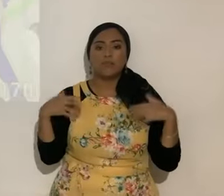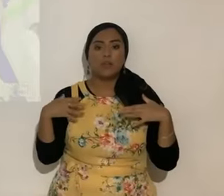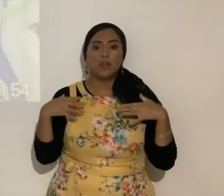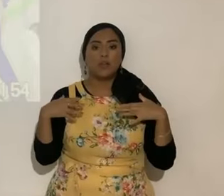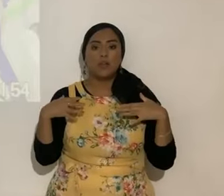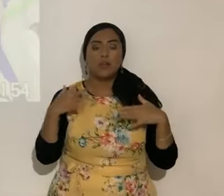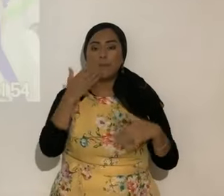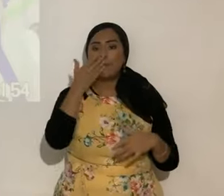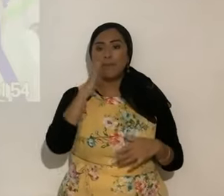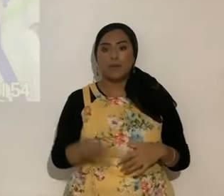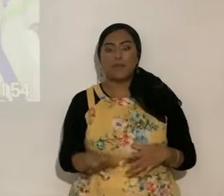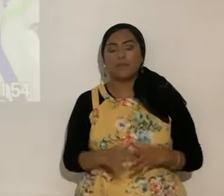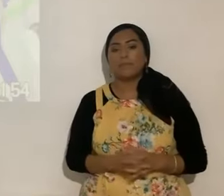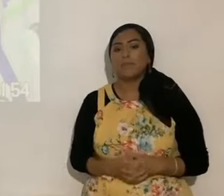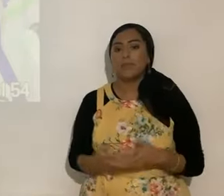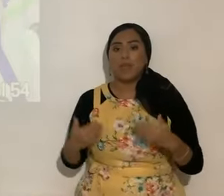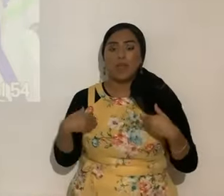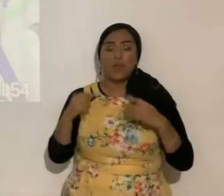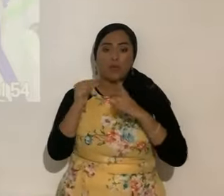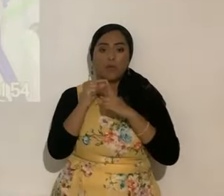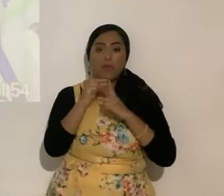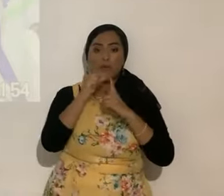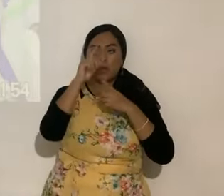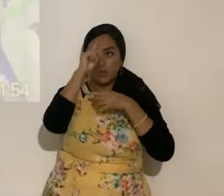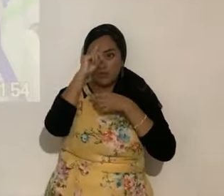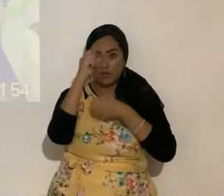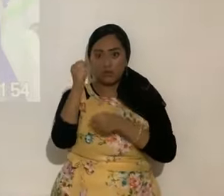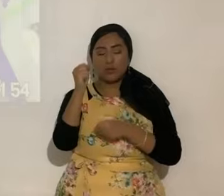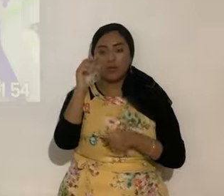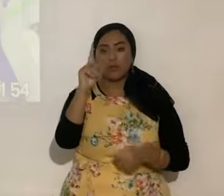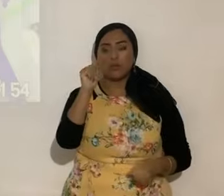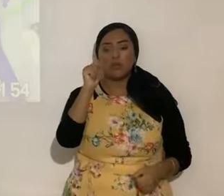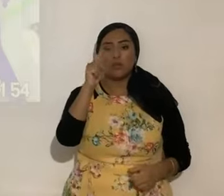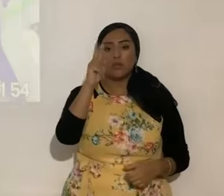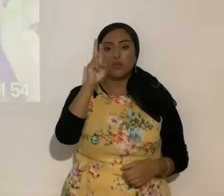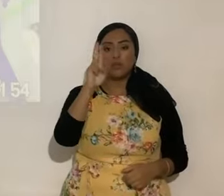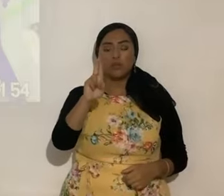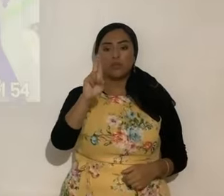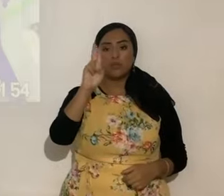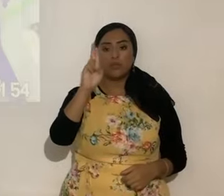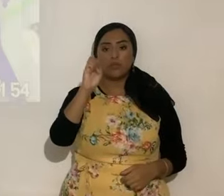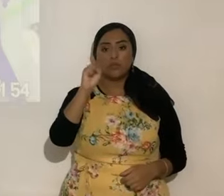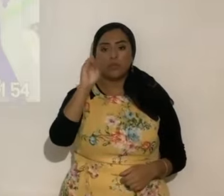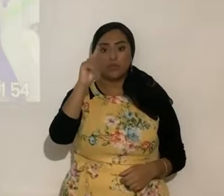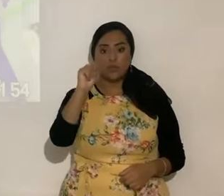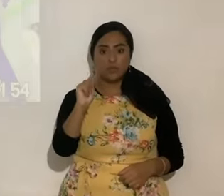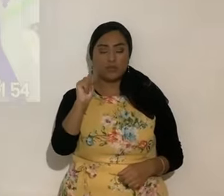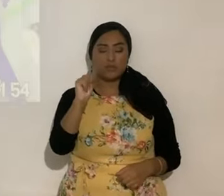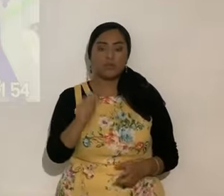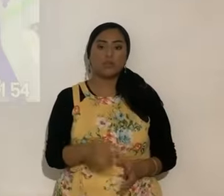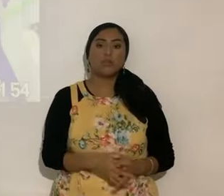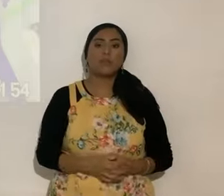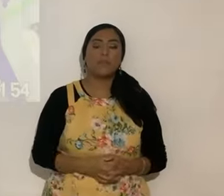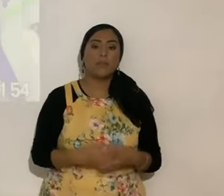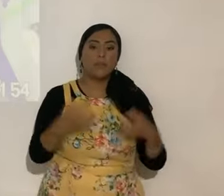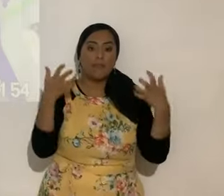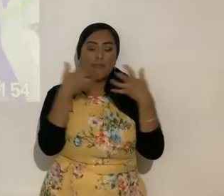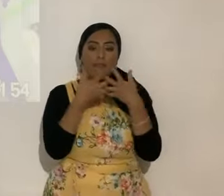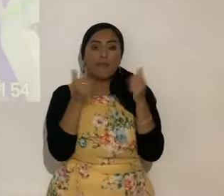Ahí aparece la palabra confianza, ¿sí? Etuaj en hebreo, pero está